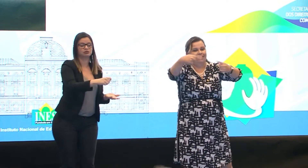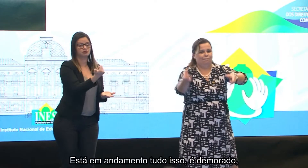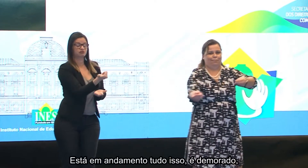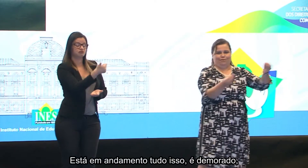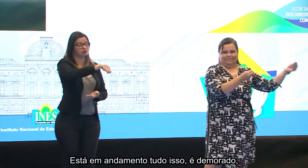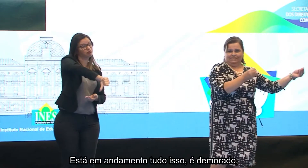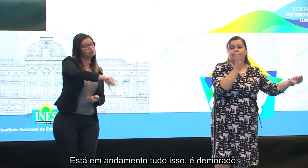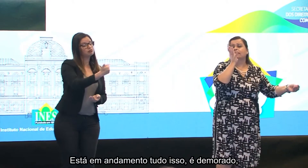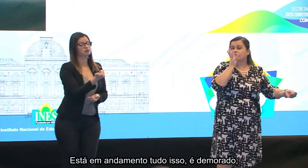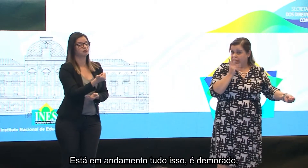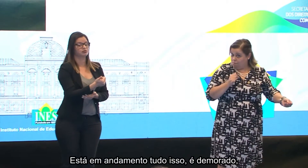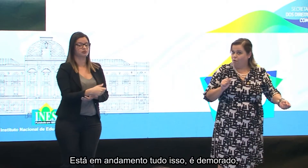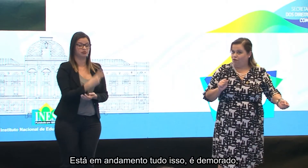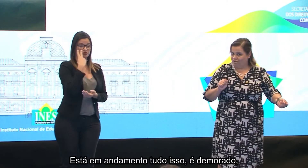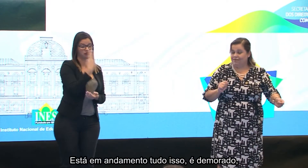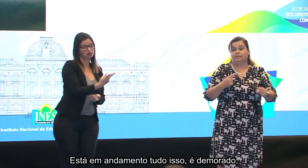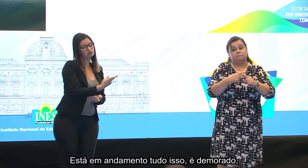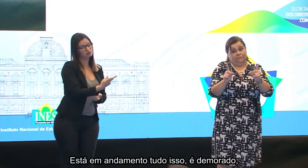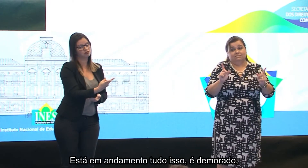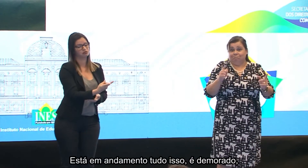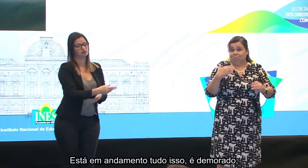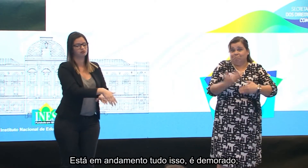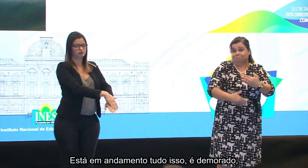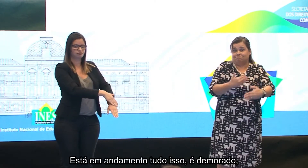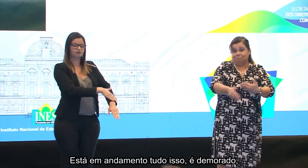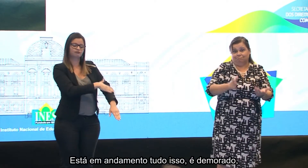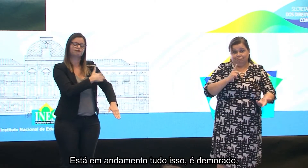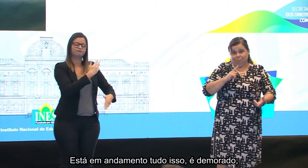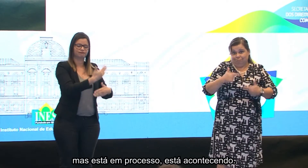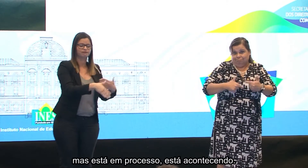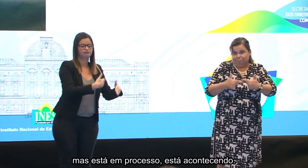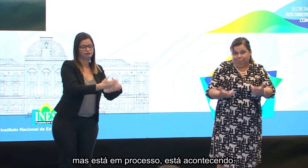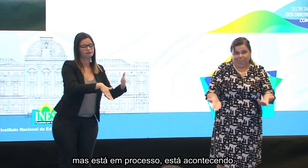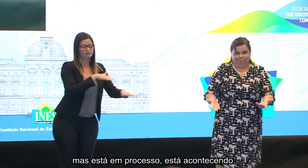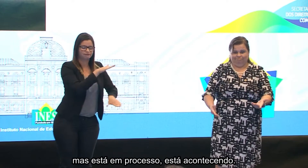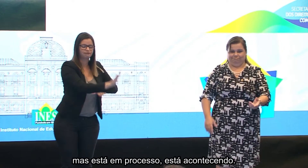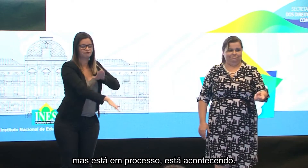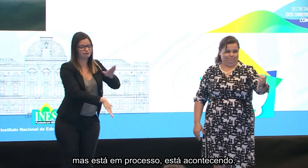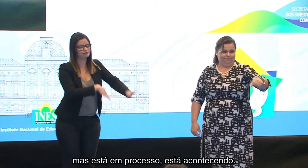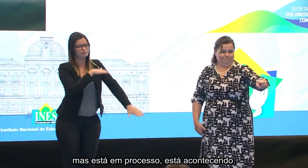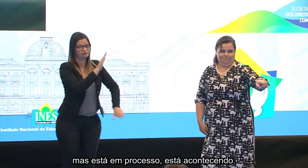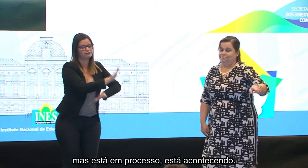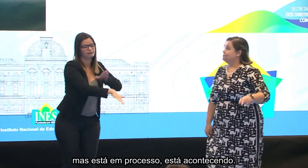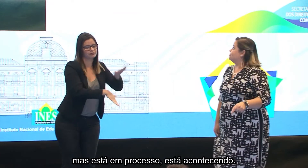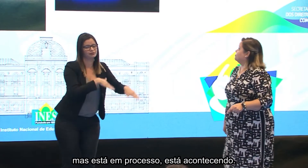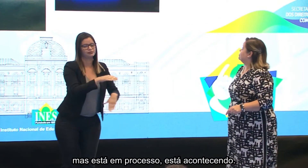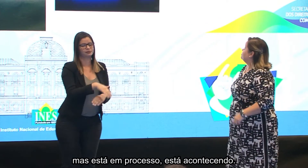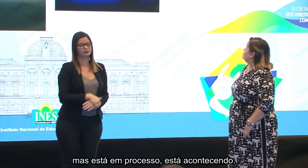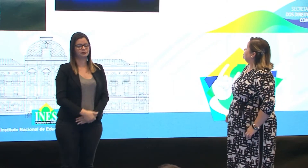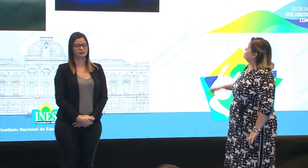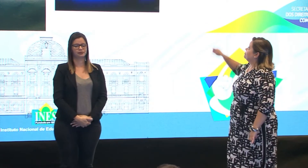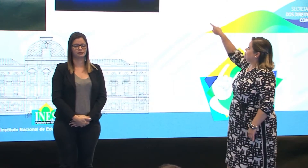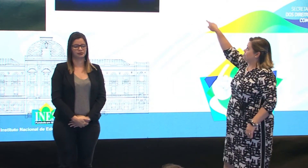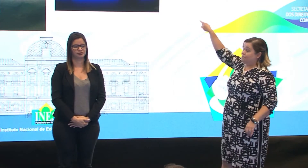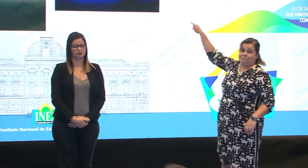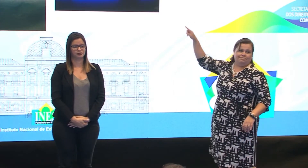Está em andamento tudo isso. Então, é demorado também, mas está em processo, está acontecendo.